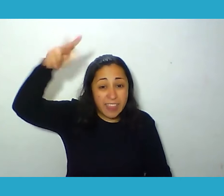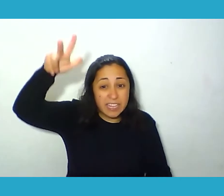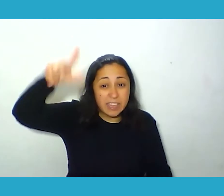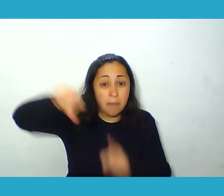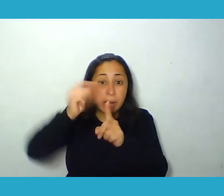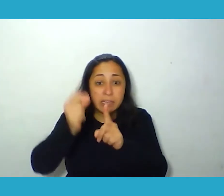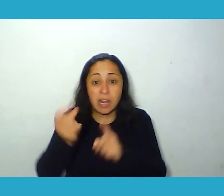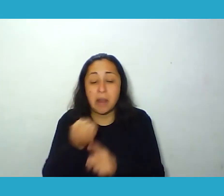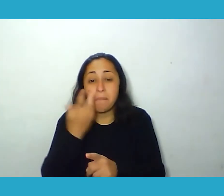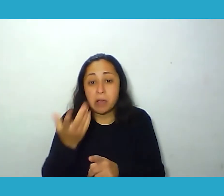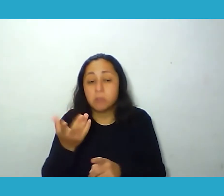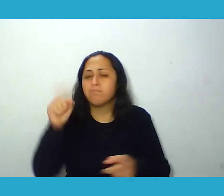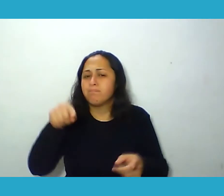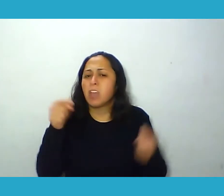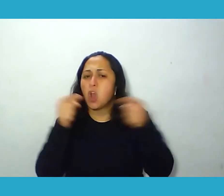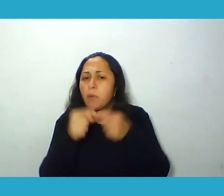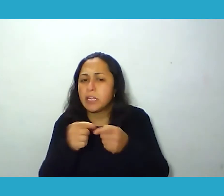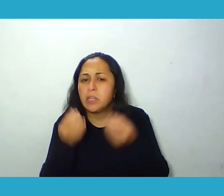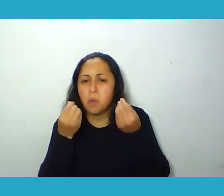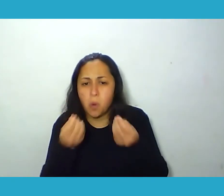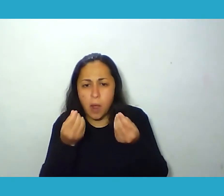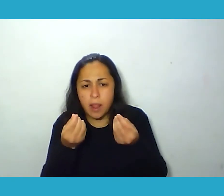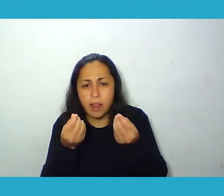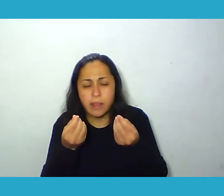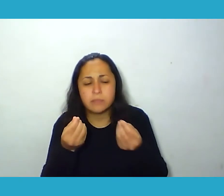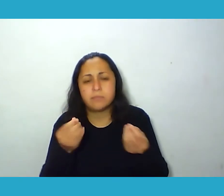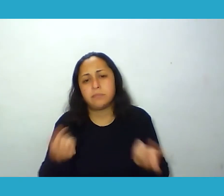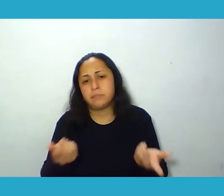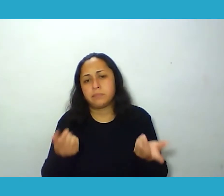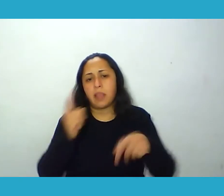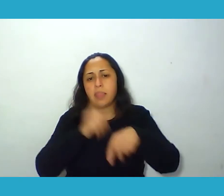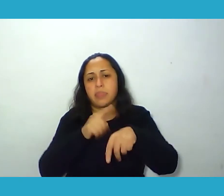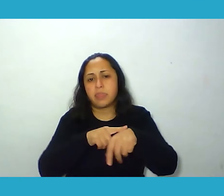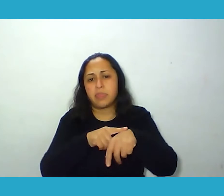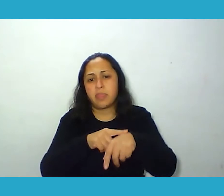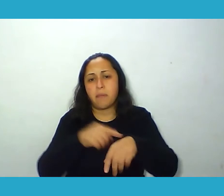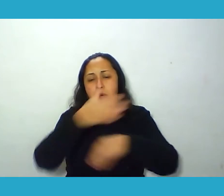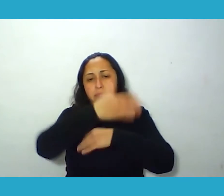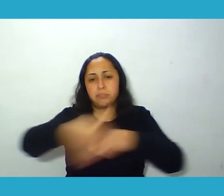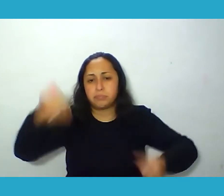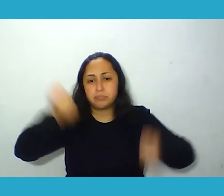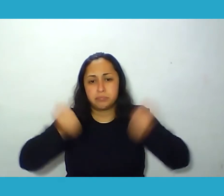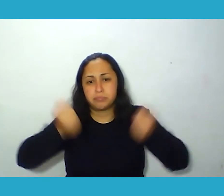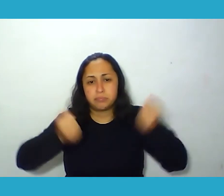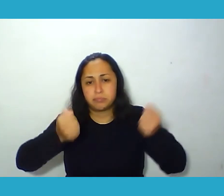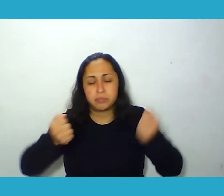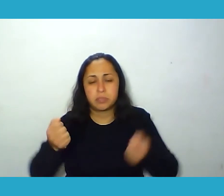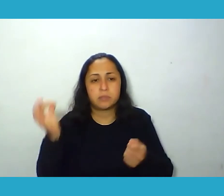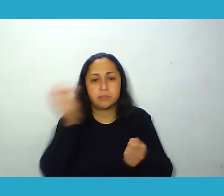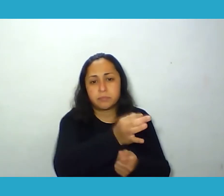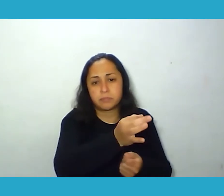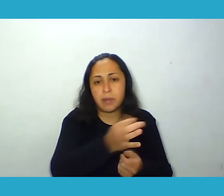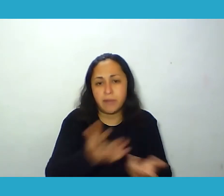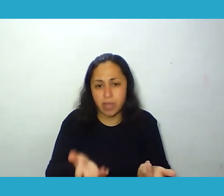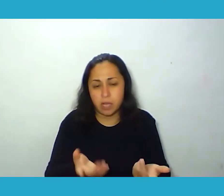El objetivo del proyecto de esta empresa, Starlink, es reducir el tiempo en que se toman los datos